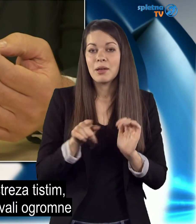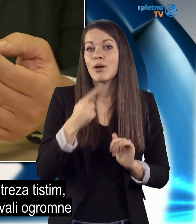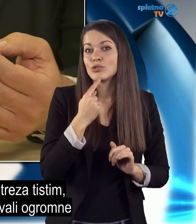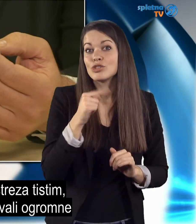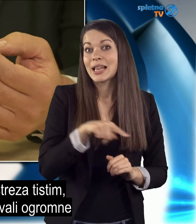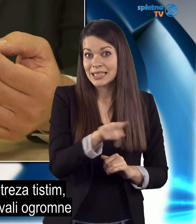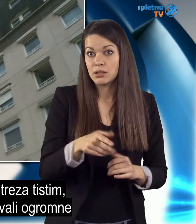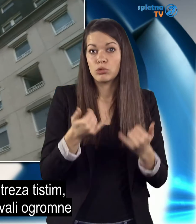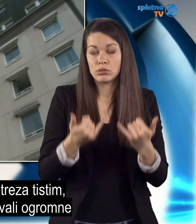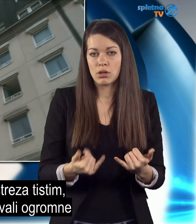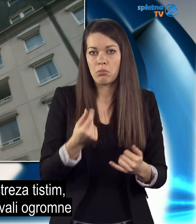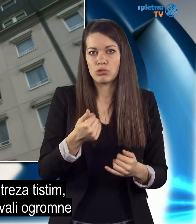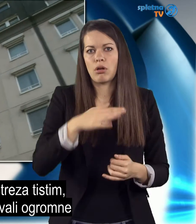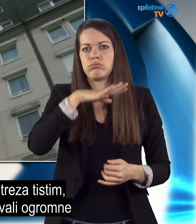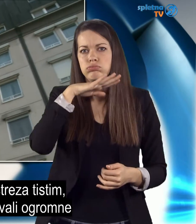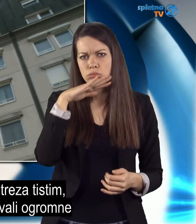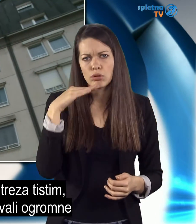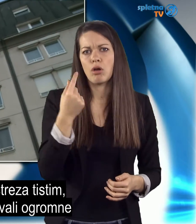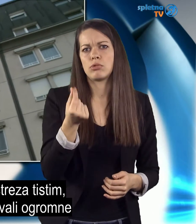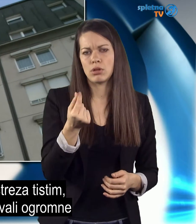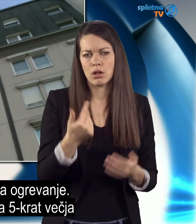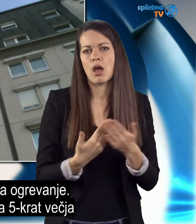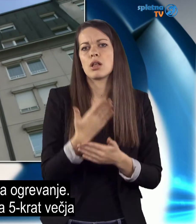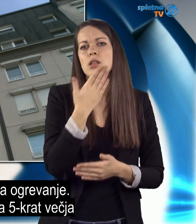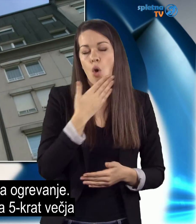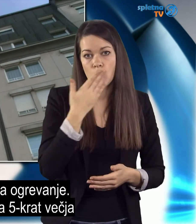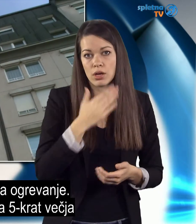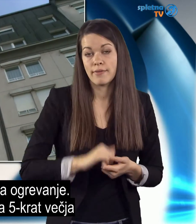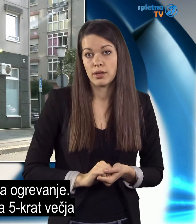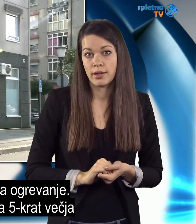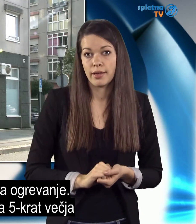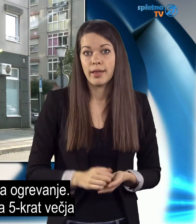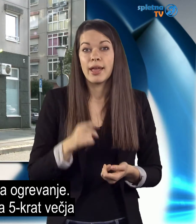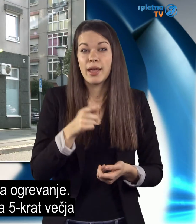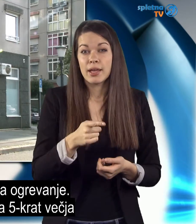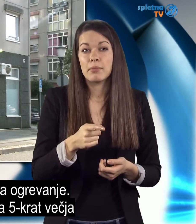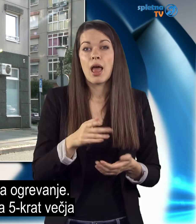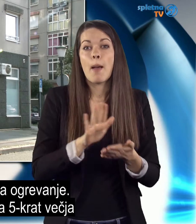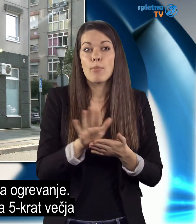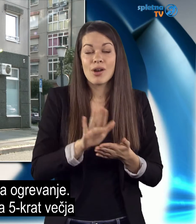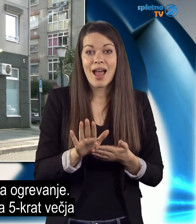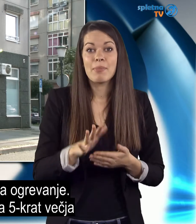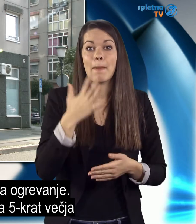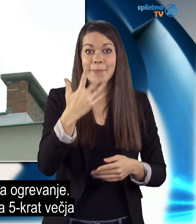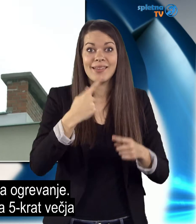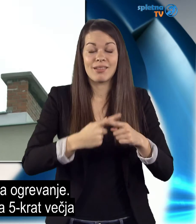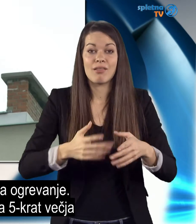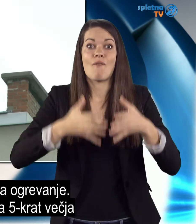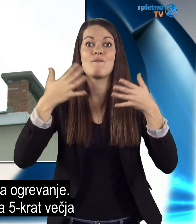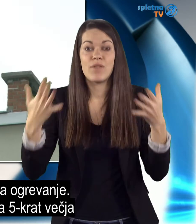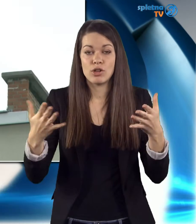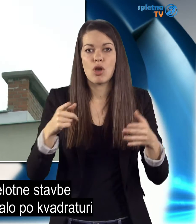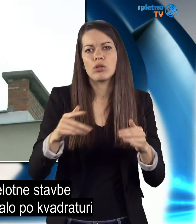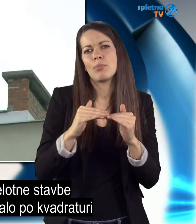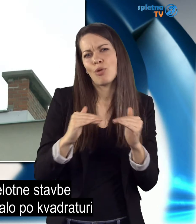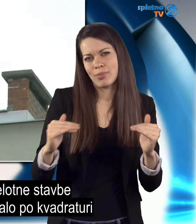Pravilnik pa ustreza tistim, ki so zdaj plačevali ogromne vsote denarja za ogrevanje. Kjer je poraba za 5-krat